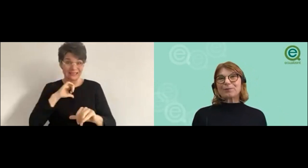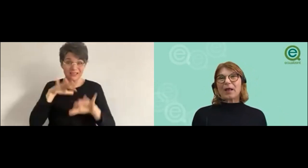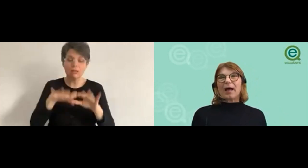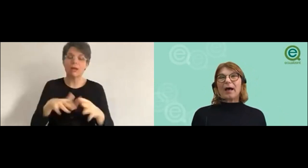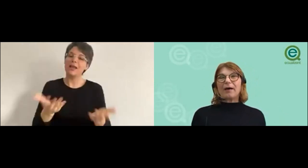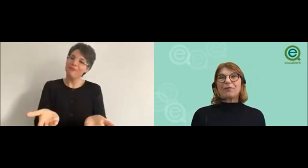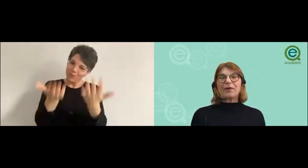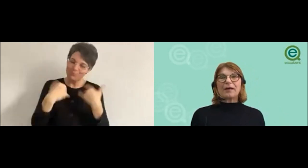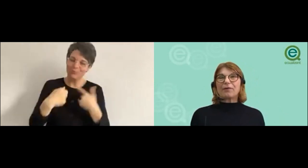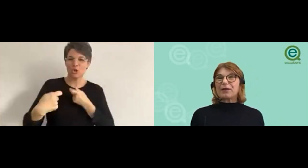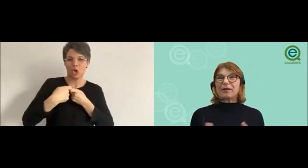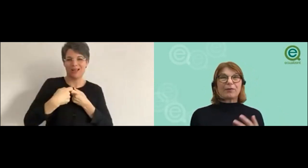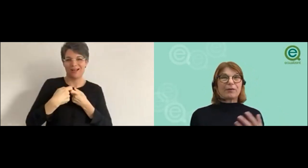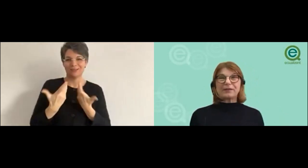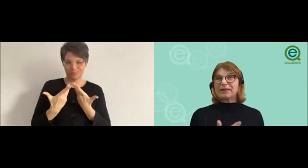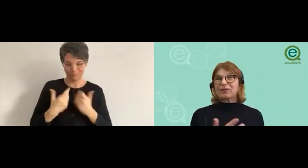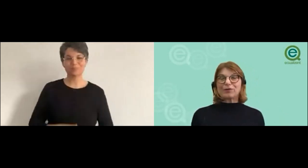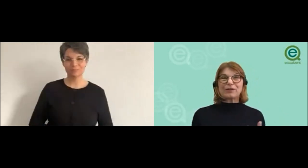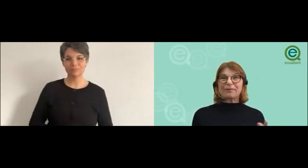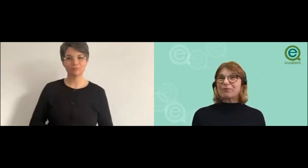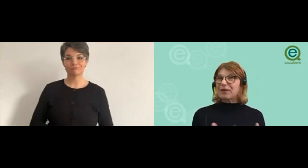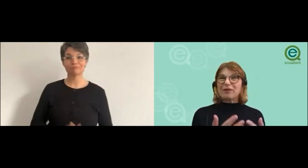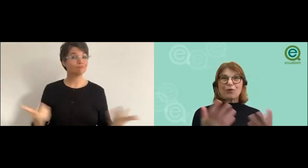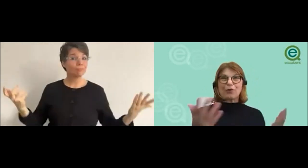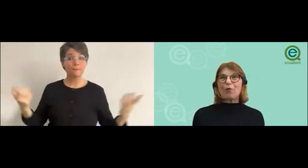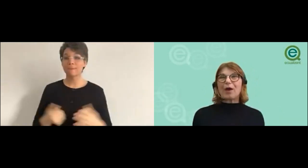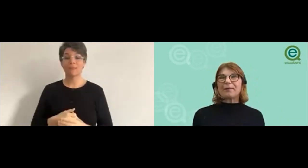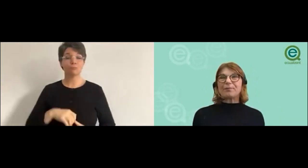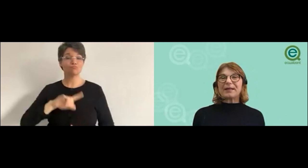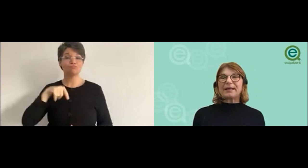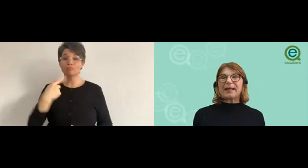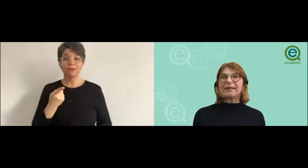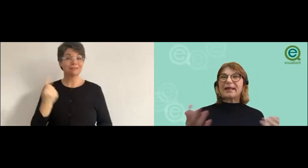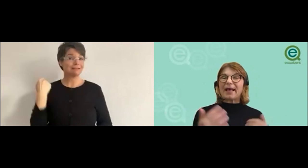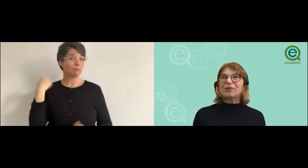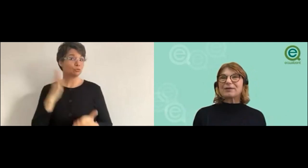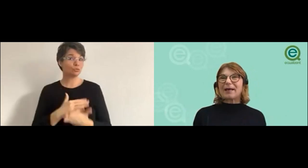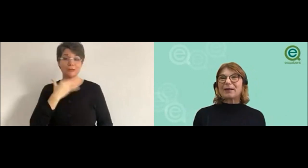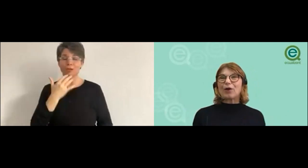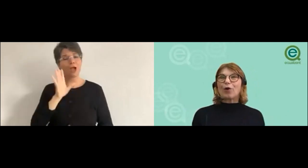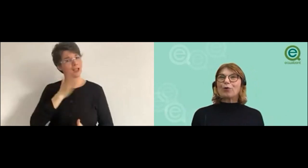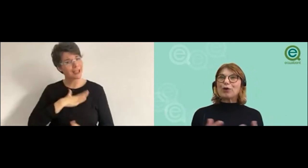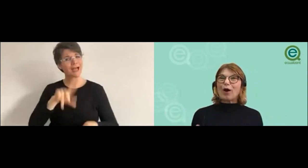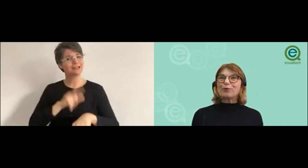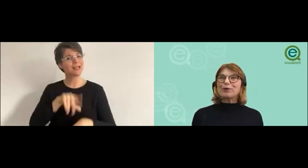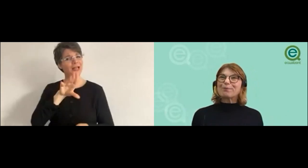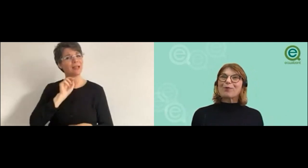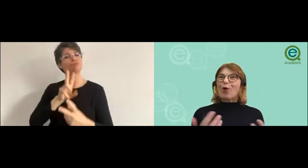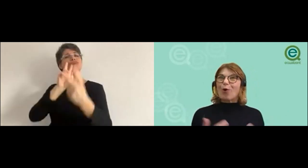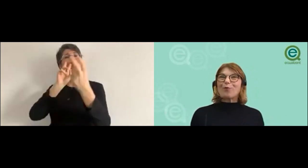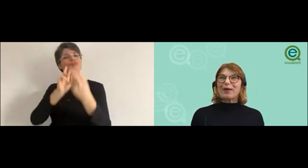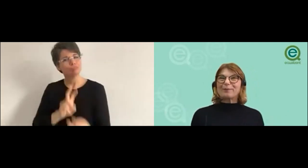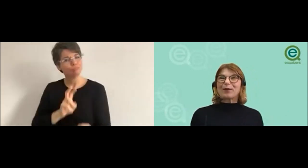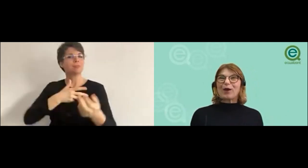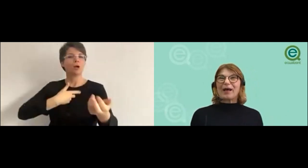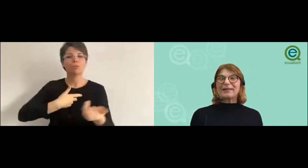uns. Wir setzen uns, wie schon vorhin mitgeteilt, gerne zusammen und schauen,